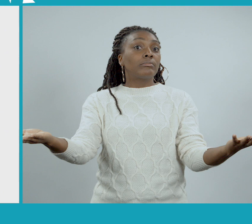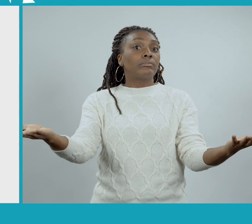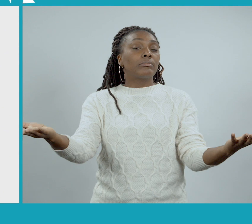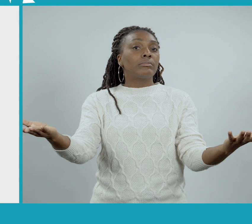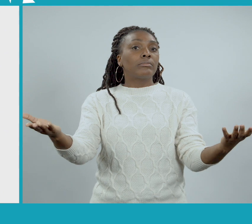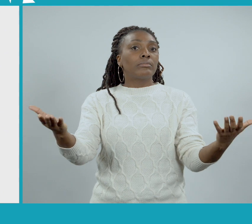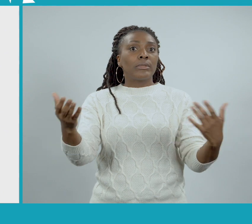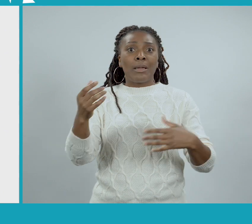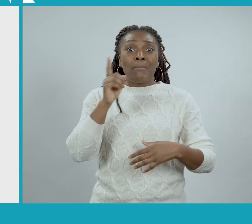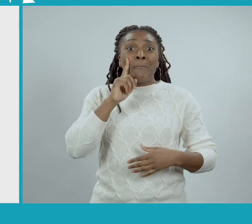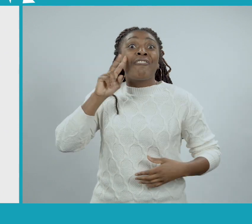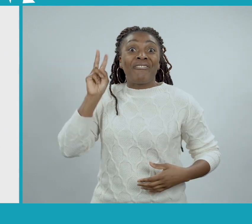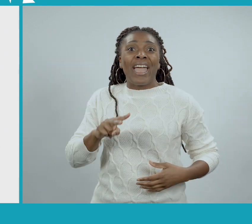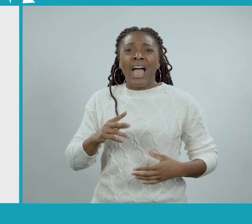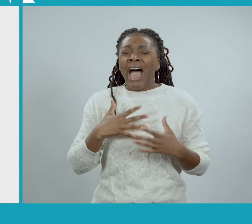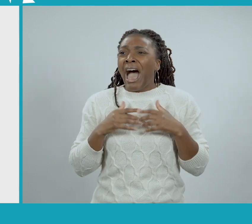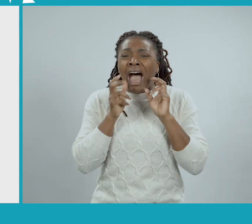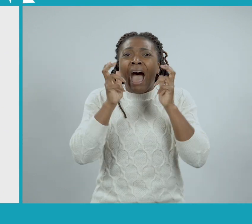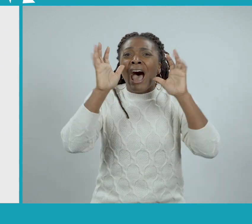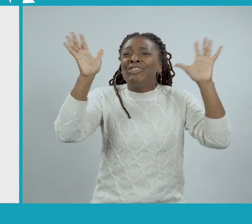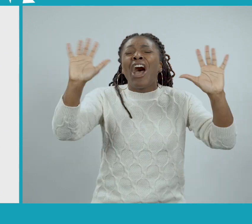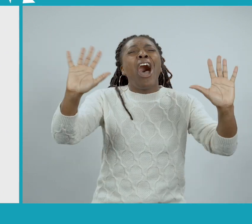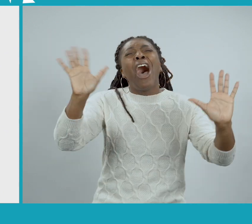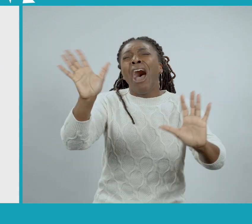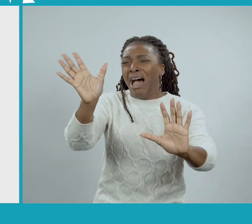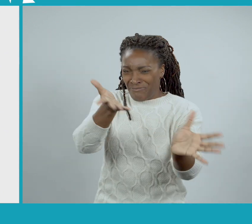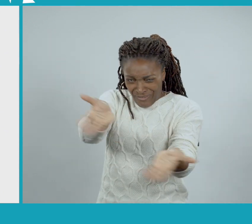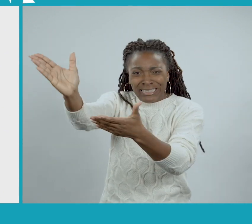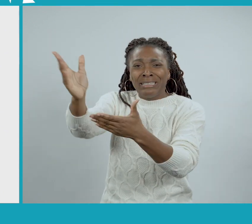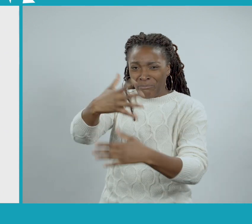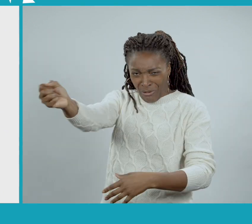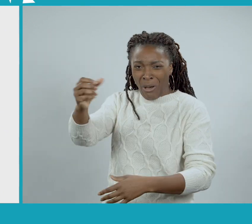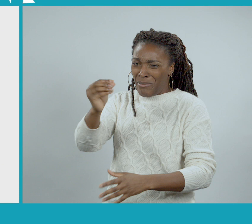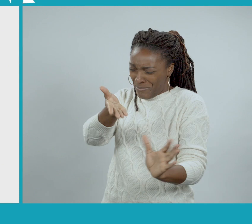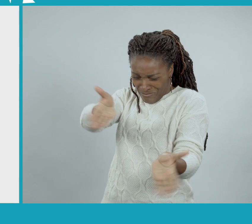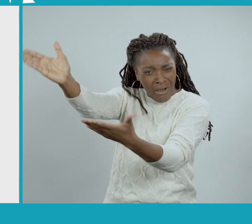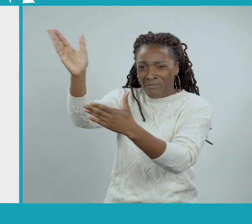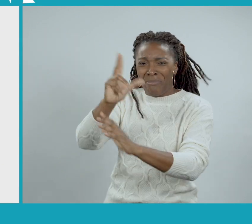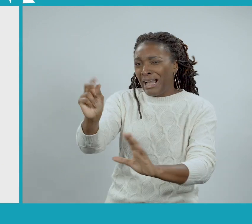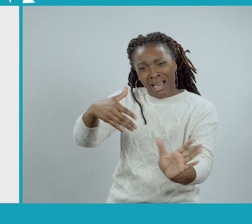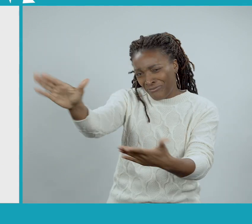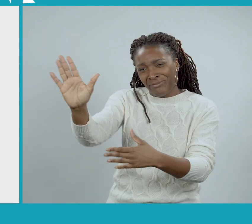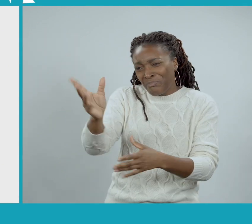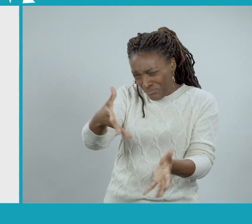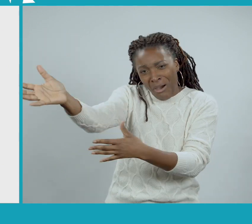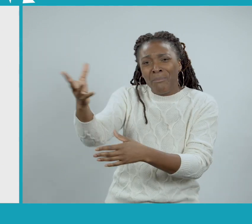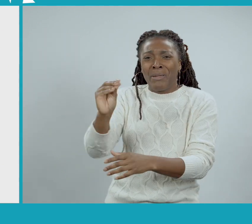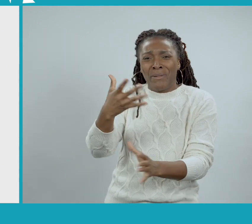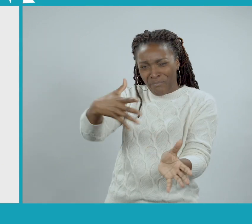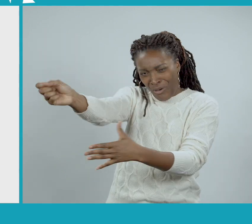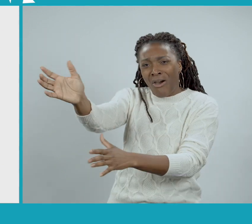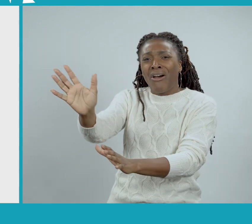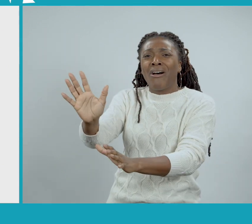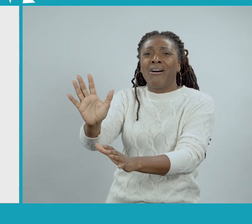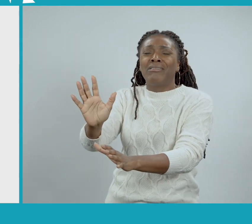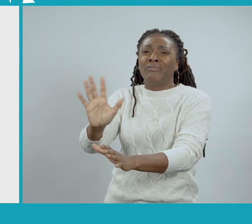moitié à chaque mère. Et la vraie mère du bébé étant profondément touchée, elle préfère que l'autre femme prenne